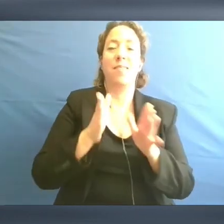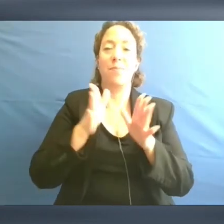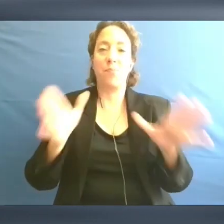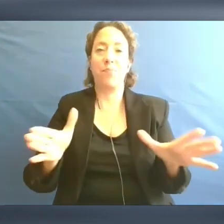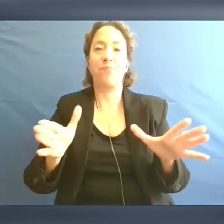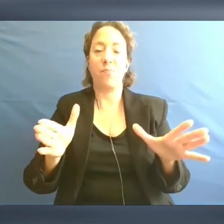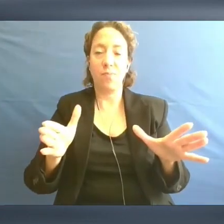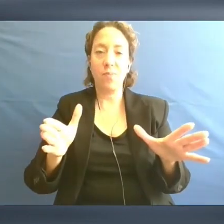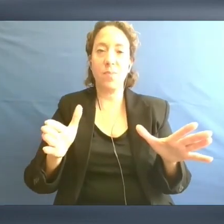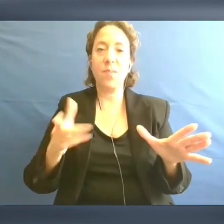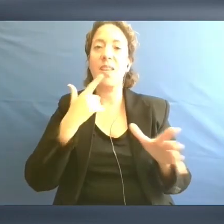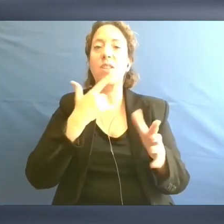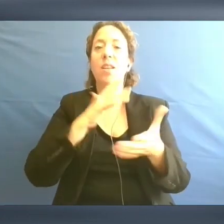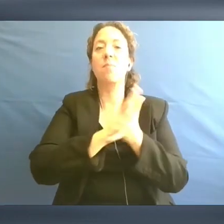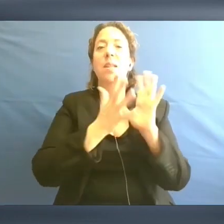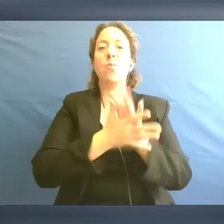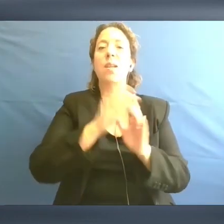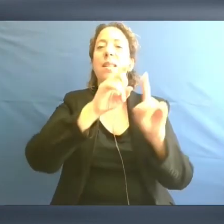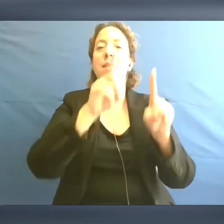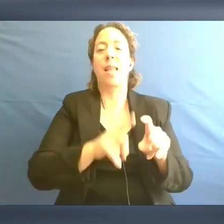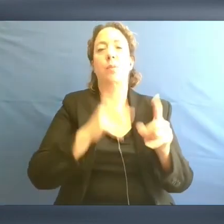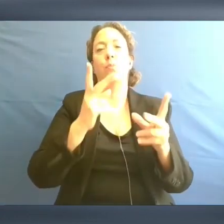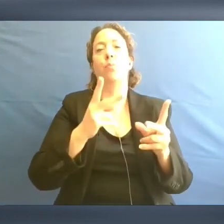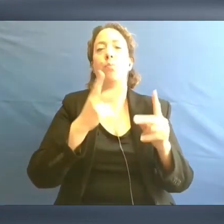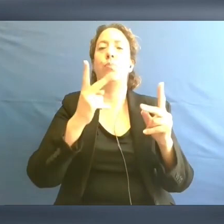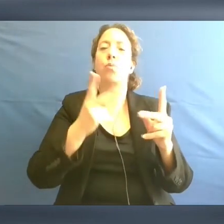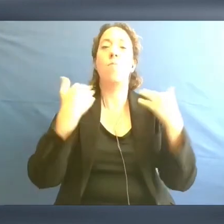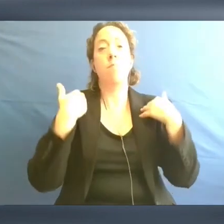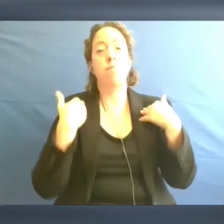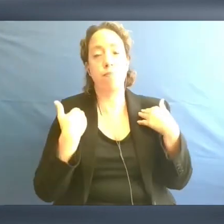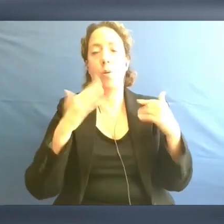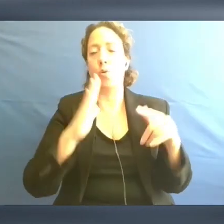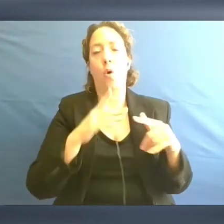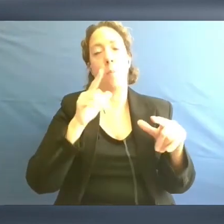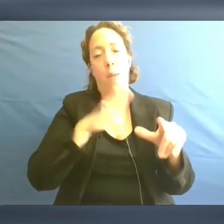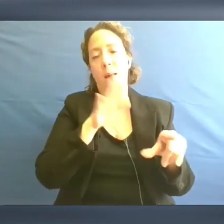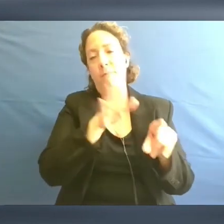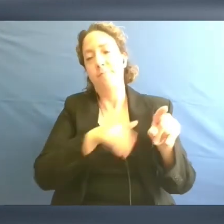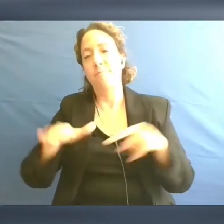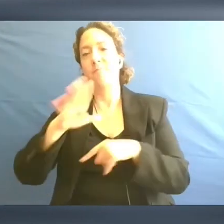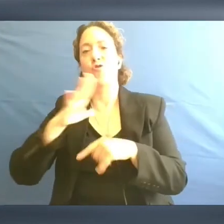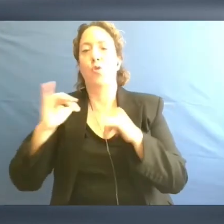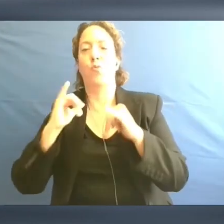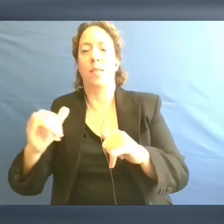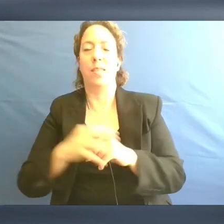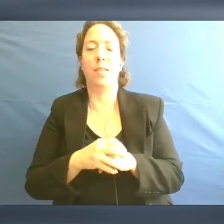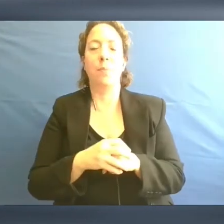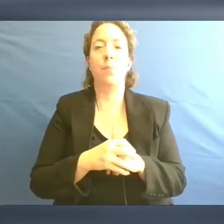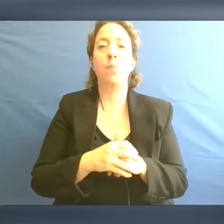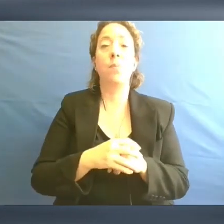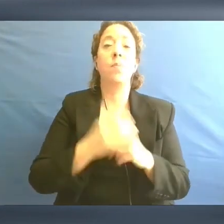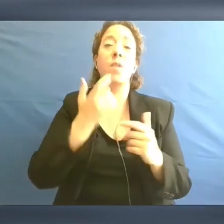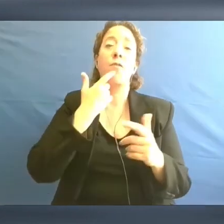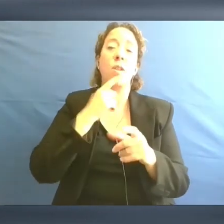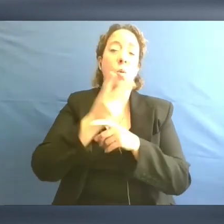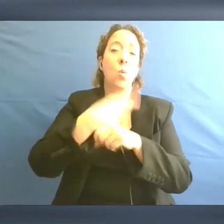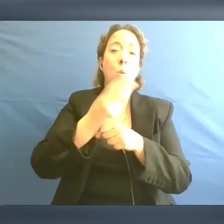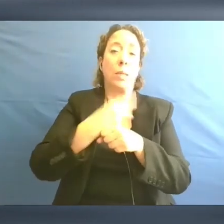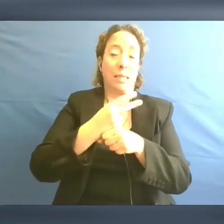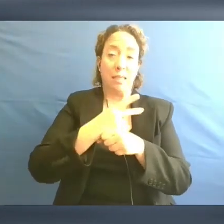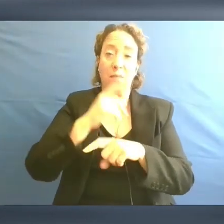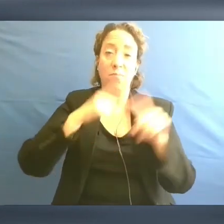la partie manuelle du test en automatisant autant que possible. Ça veut aussi dire que selon les outils, les règles peuvent être plus ou